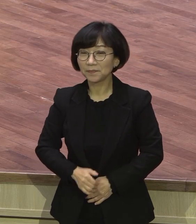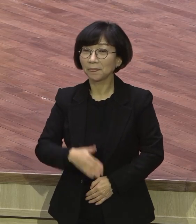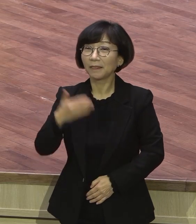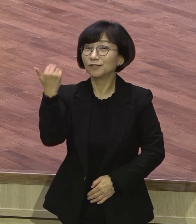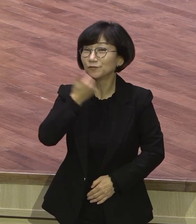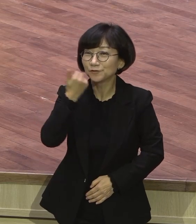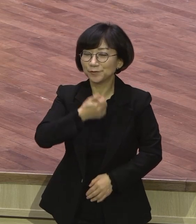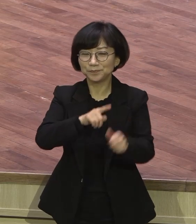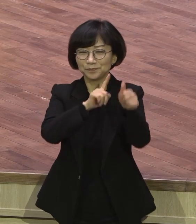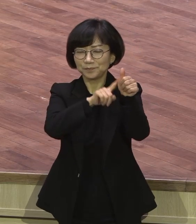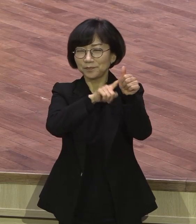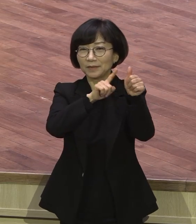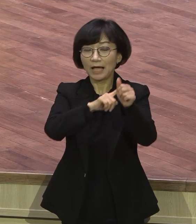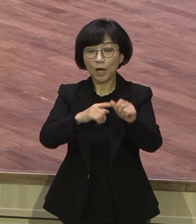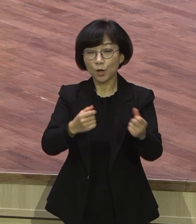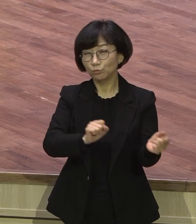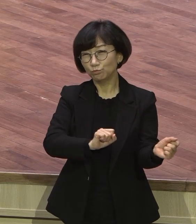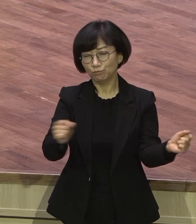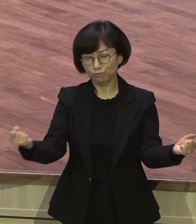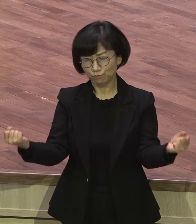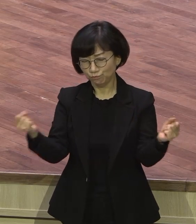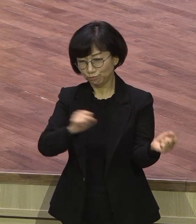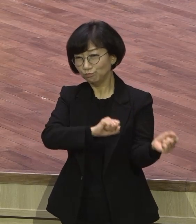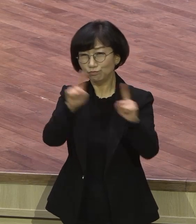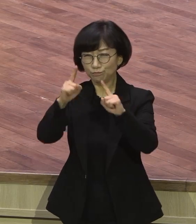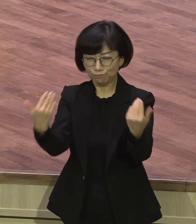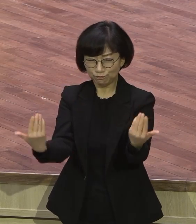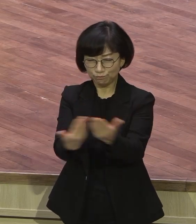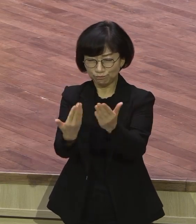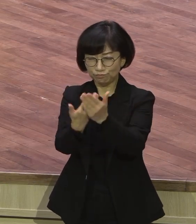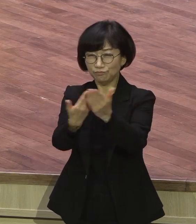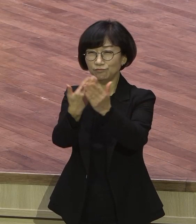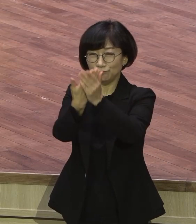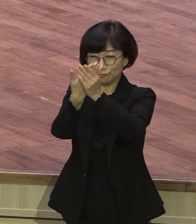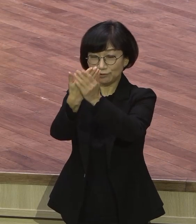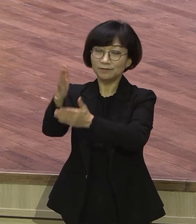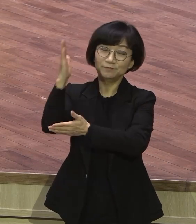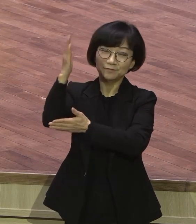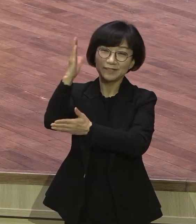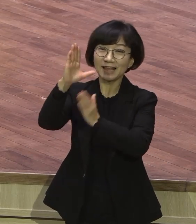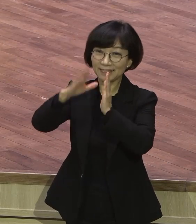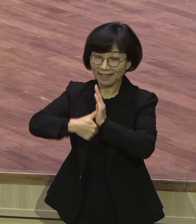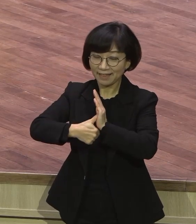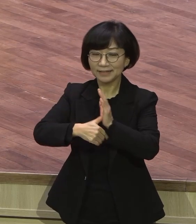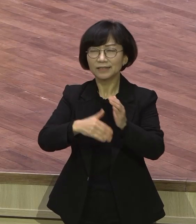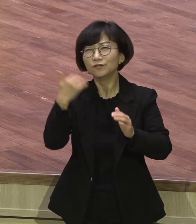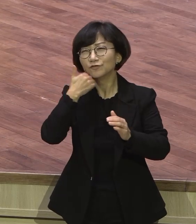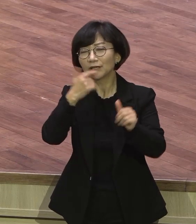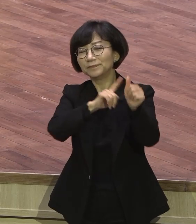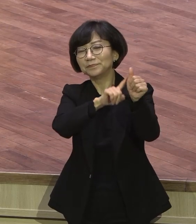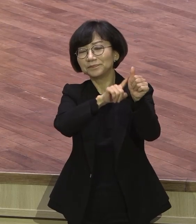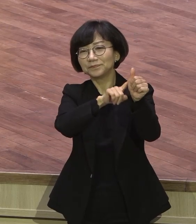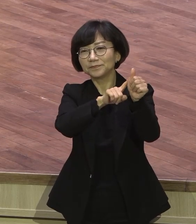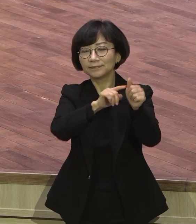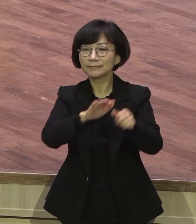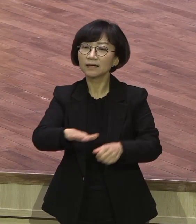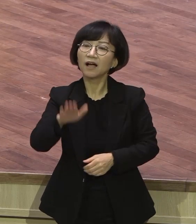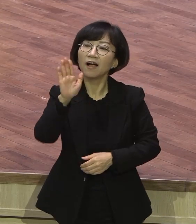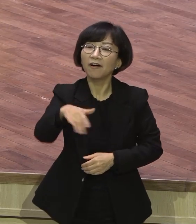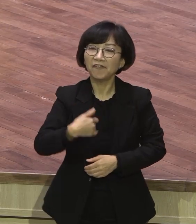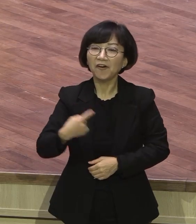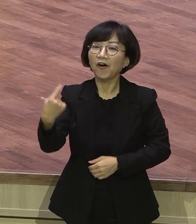부흥에 막 부흥사들이 불어오면 쇼묻이 강하잖아요. 막 부흥이를 하다가 여러분 어제